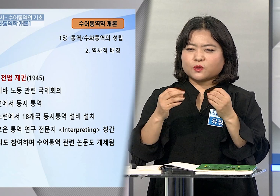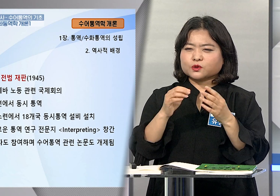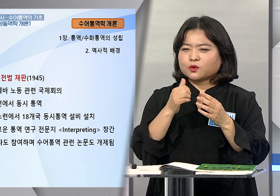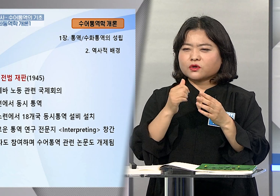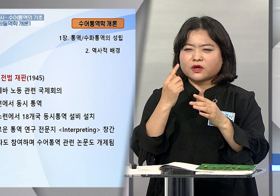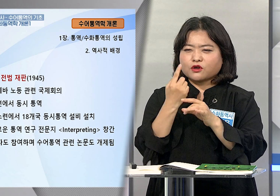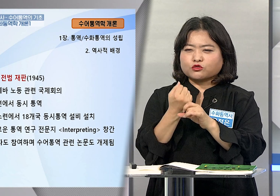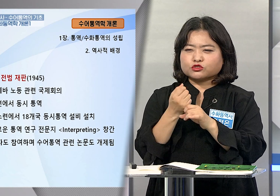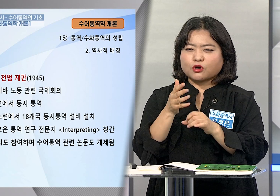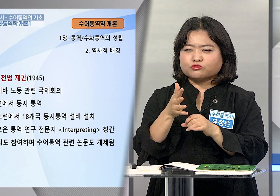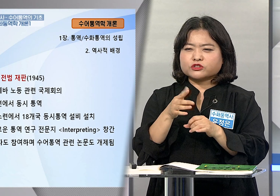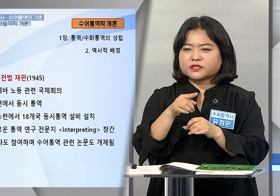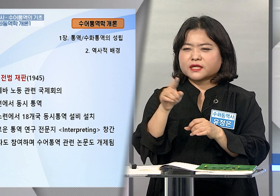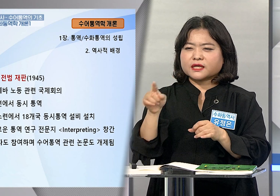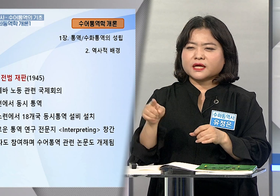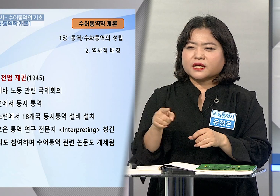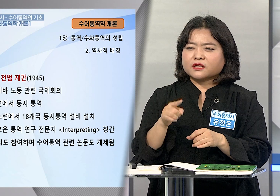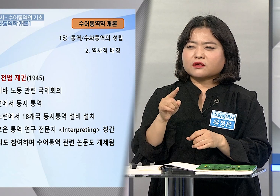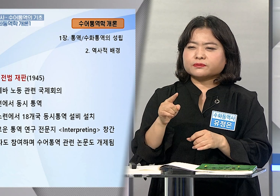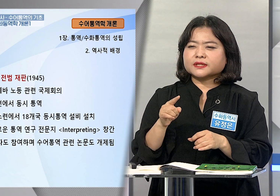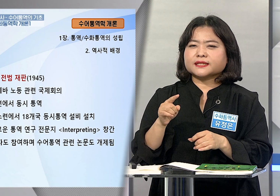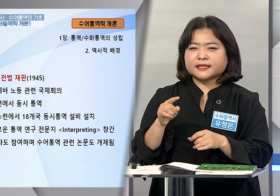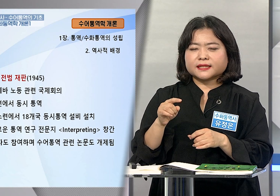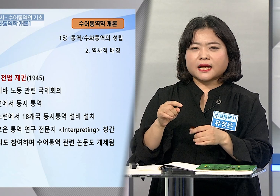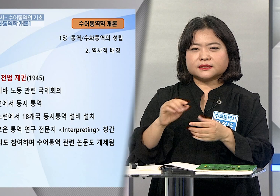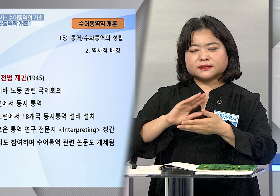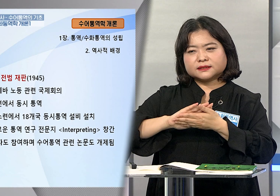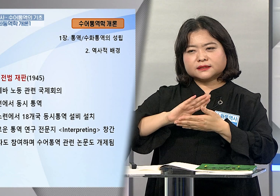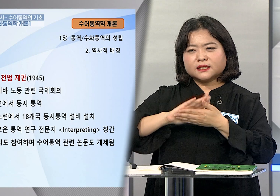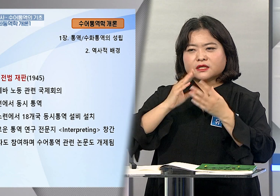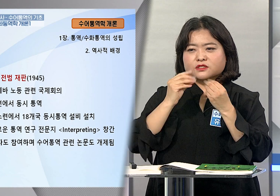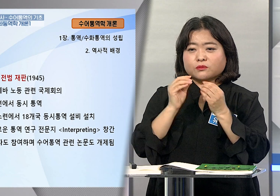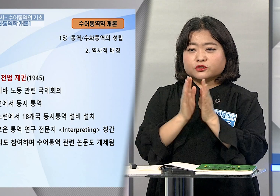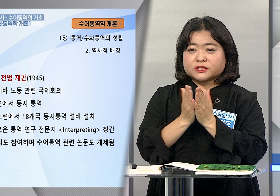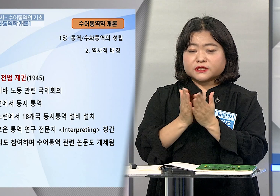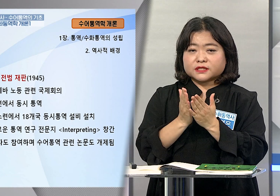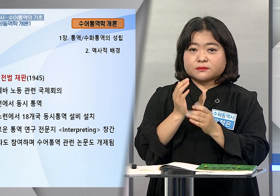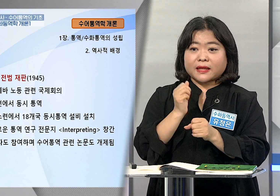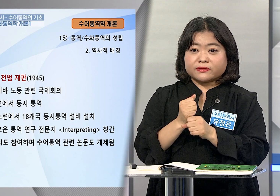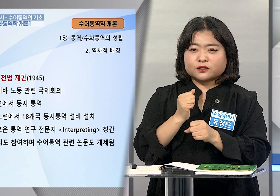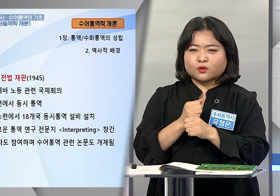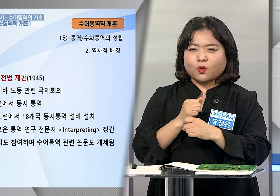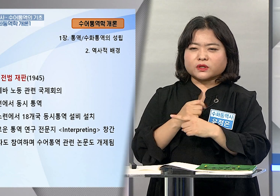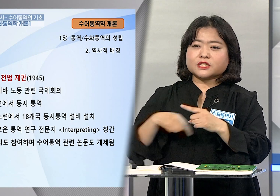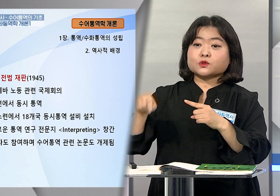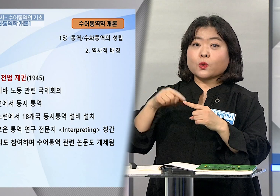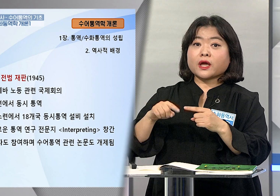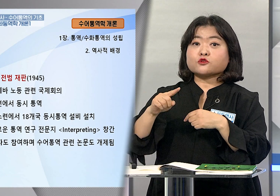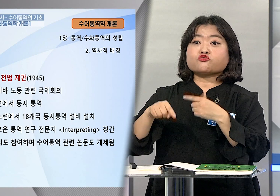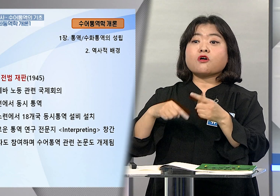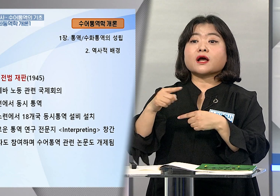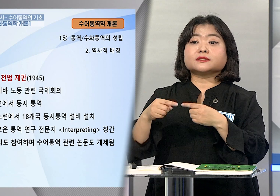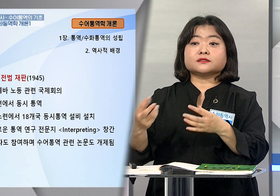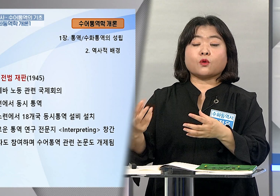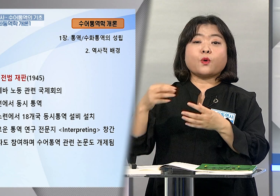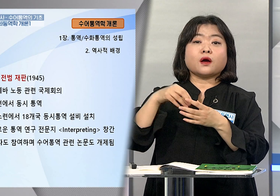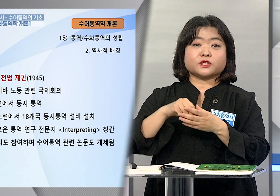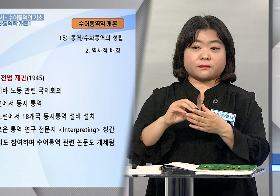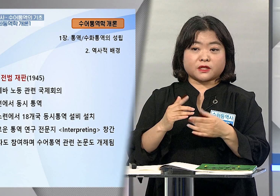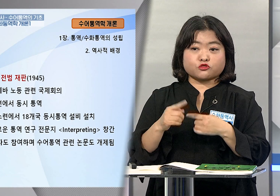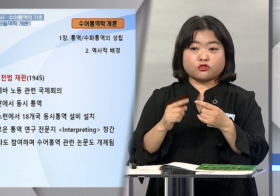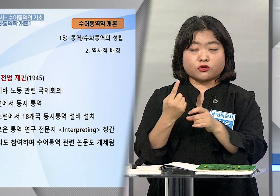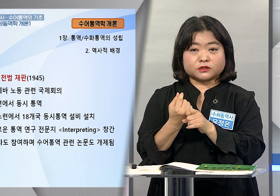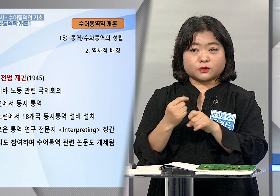96년에는 새로운 통역의 연구 전문지 인터프리팅이라는 전문지를 만들고 이 속에 수어가 드디어